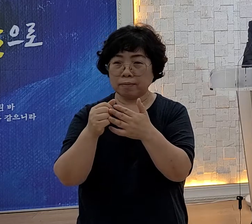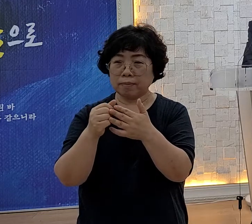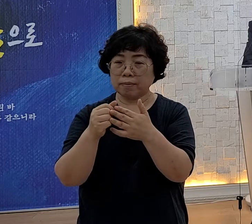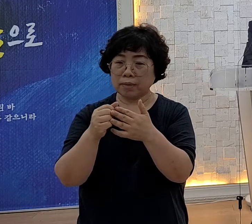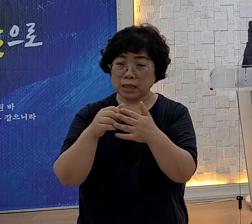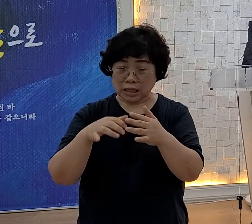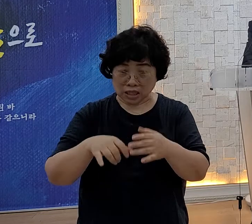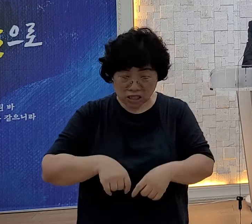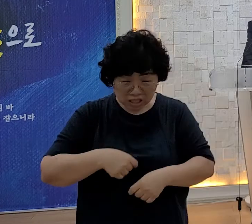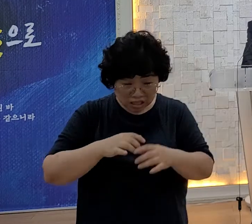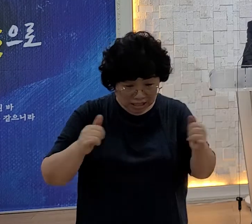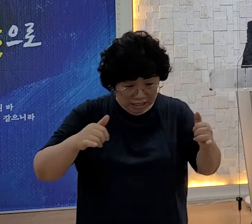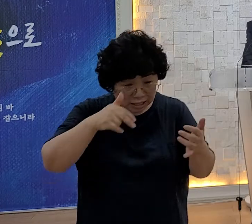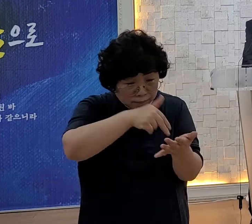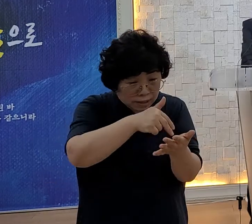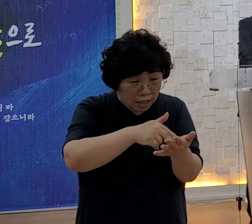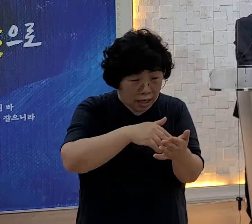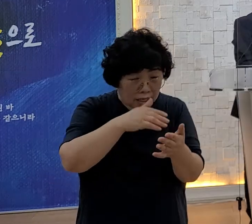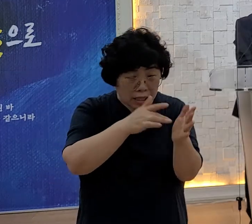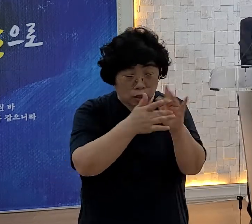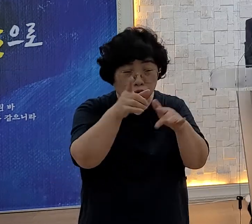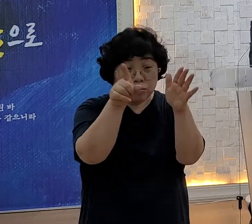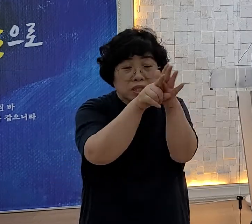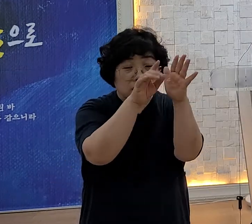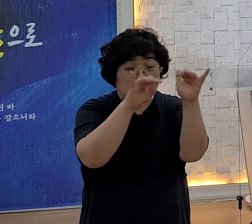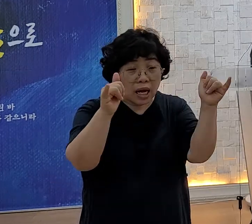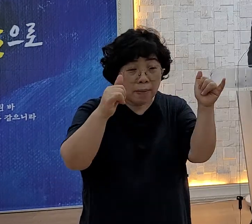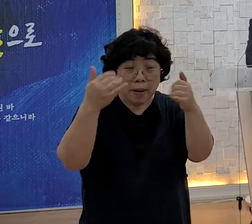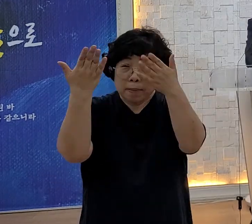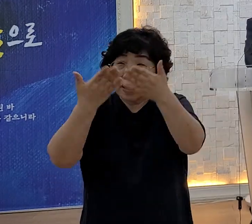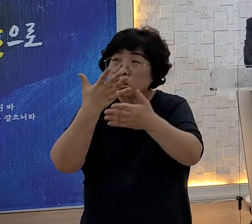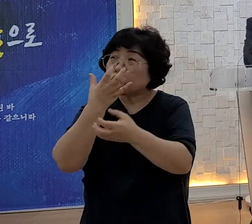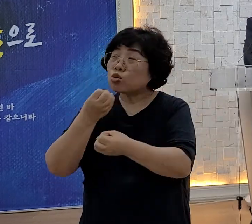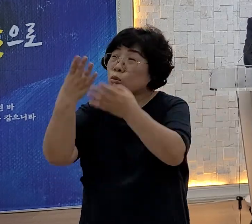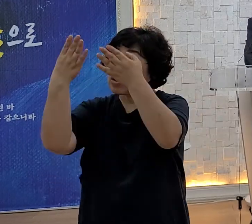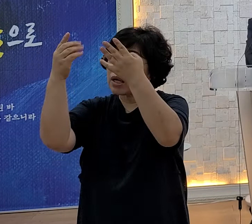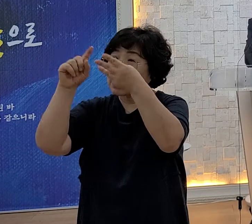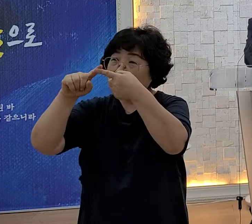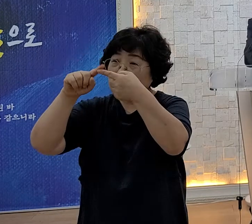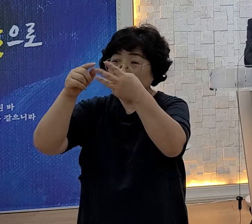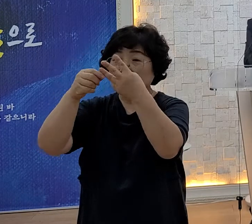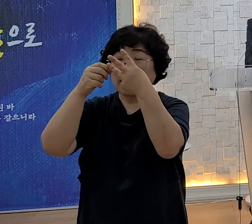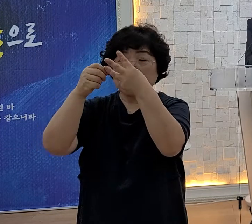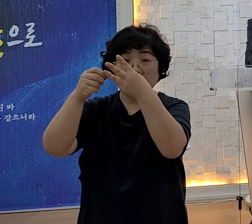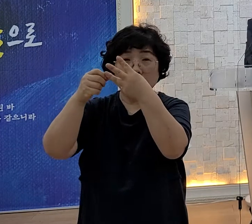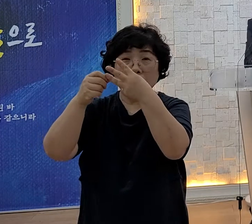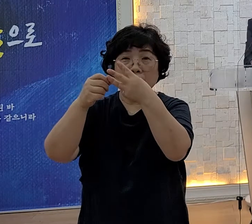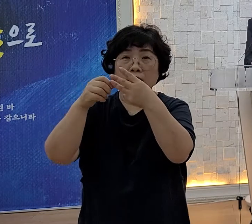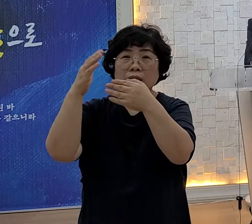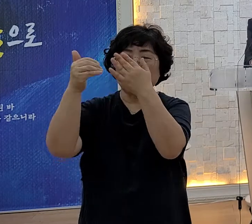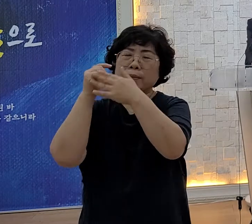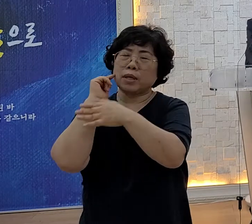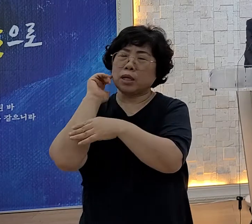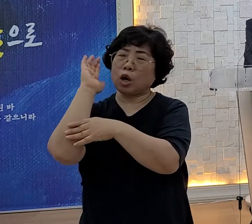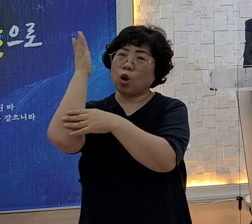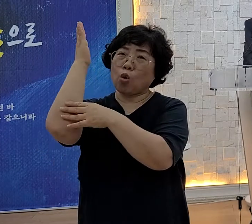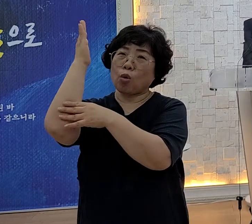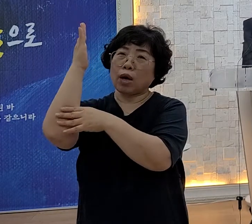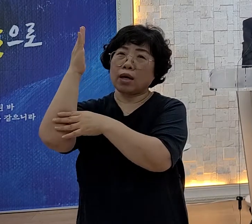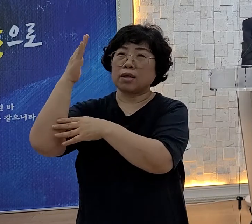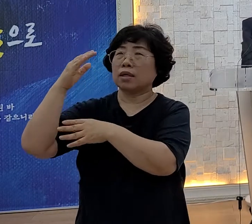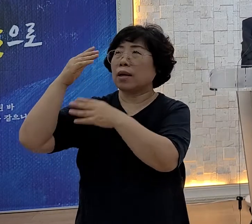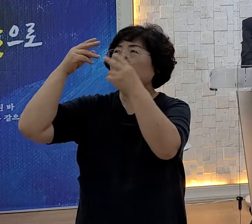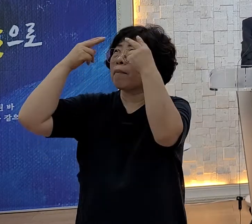바라고 즐거워할 수 있을까? 오늘은 여러분 딱 한 가지만 나누겠습니다. 제가 여기서 설교를 계속 하면서 특히 이 어려운